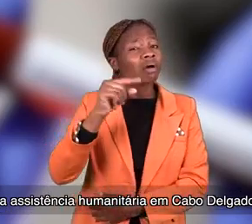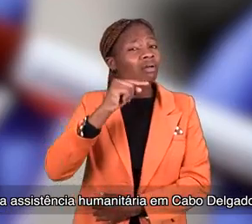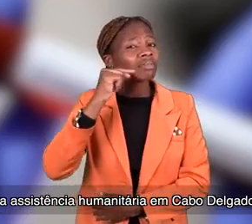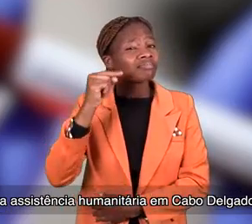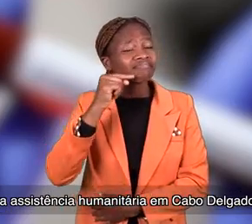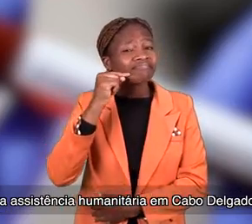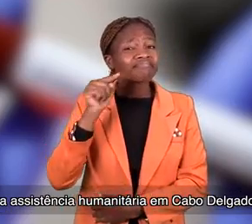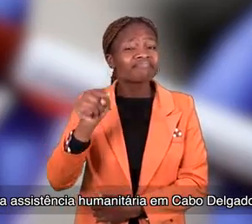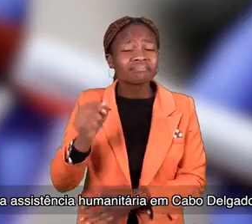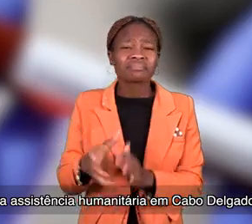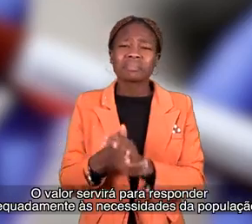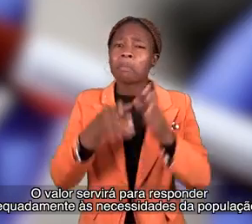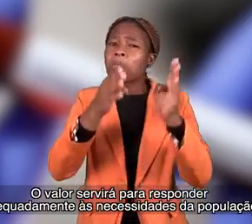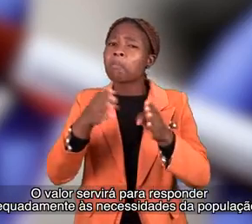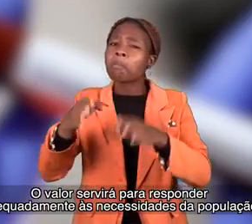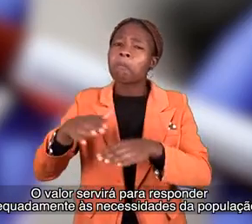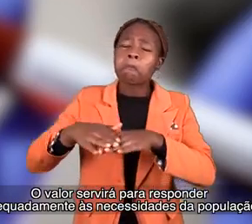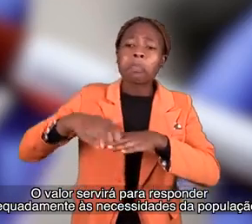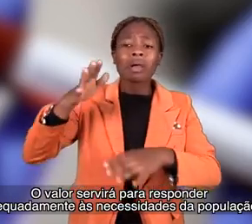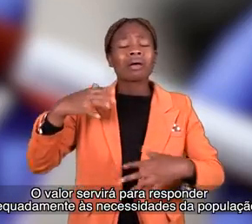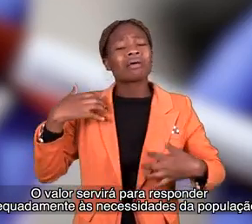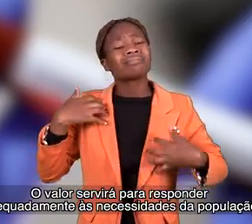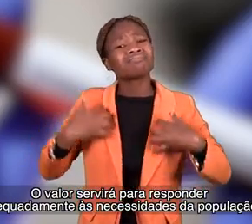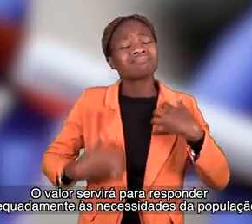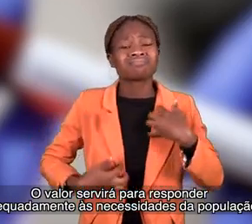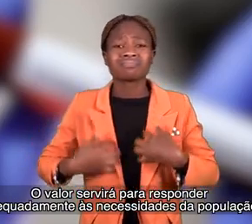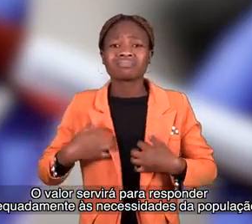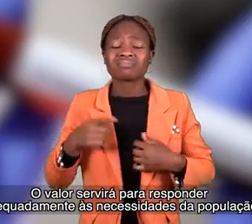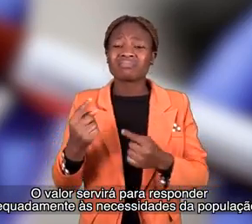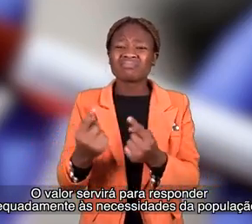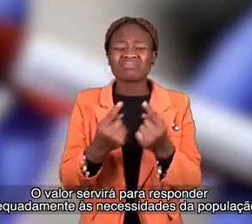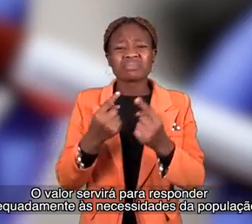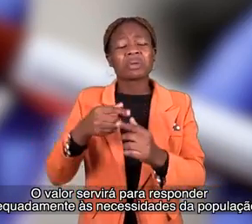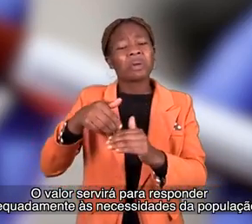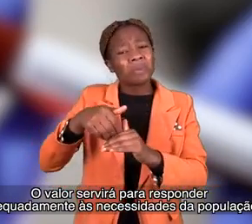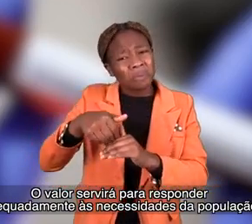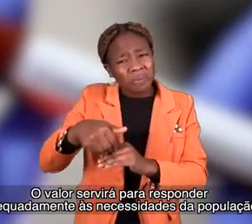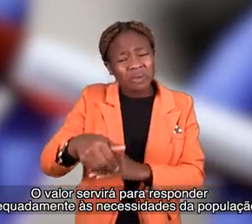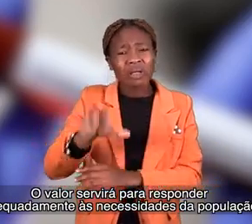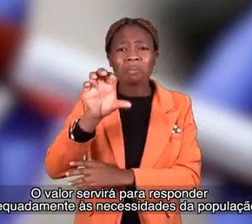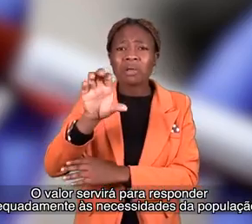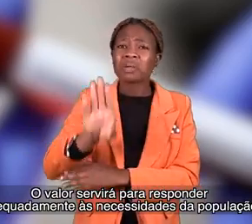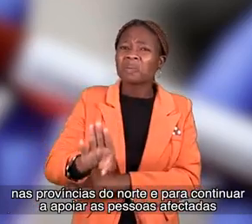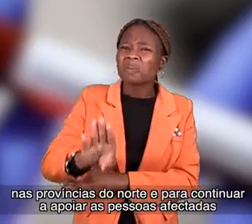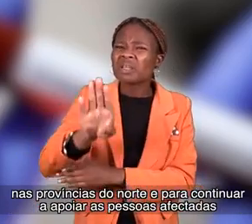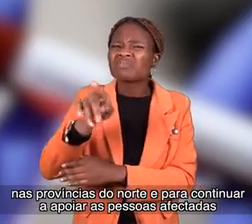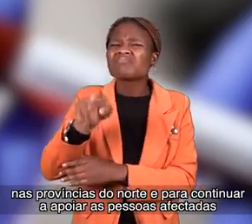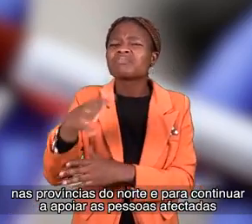humanitária em Cabo Delgado. O valor servirá para responder adequadamente às necessidades da população nas províncias do